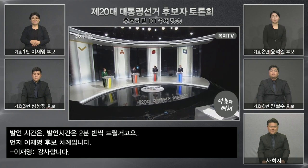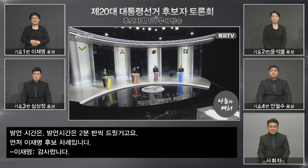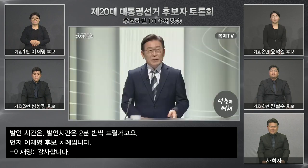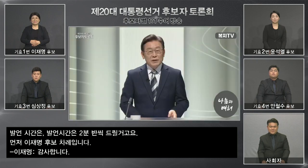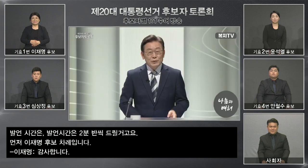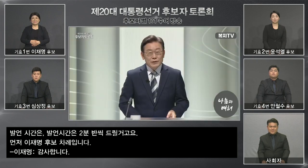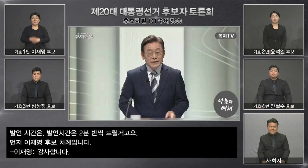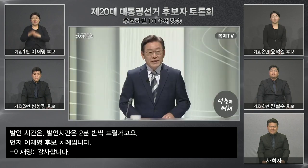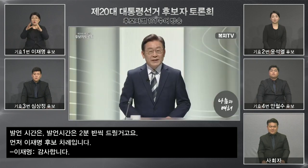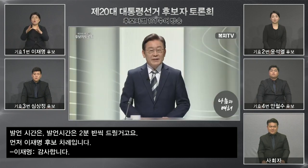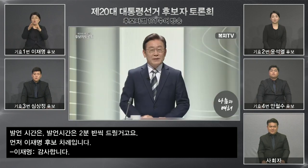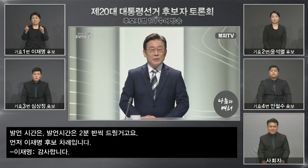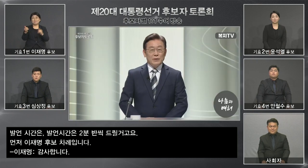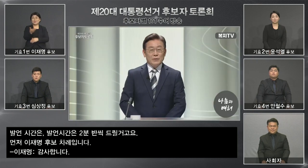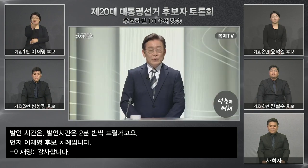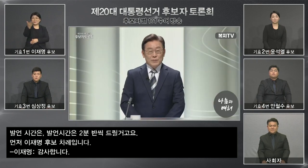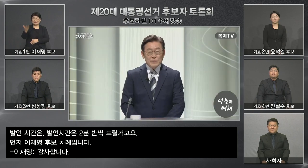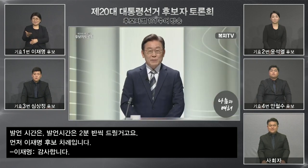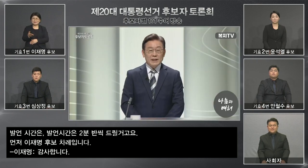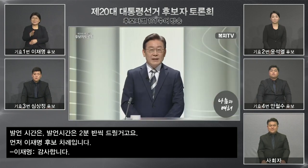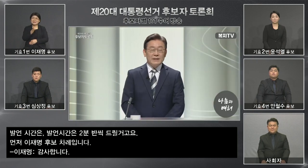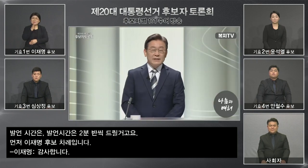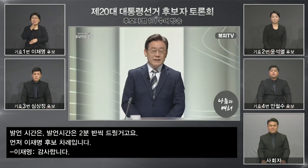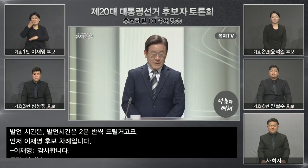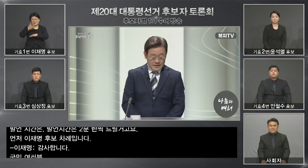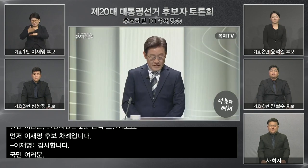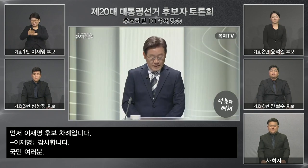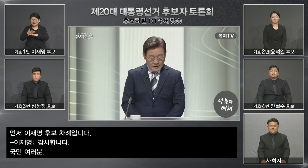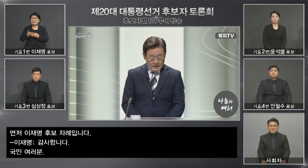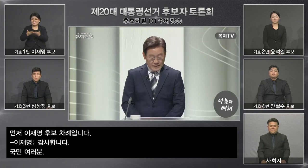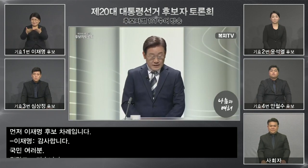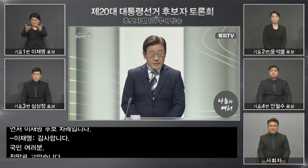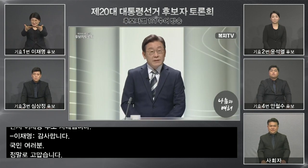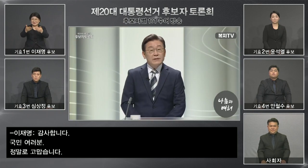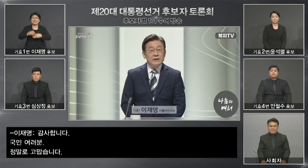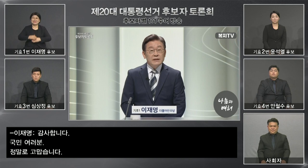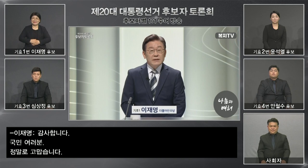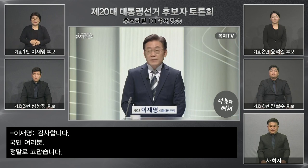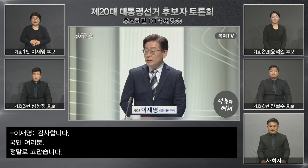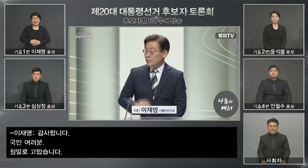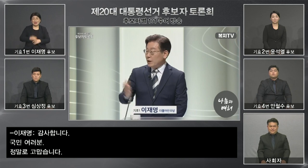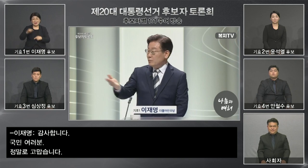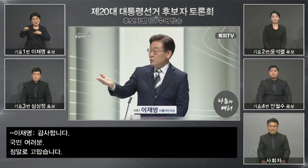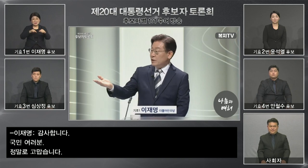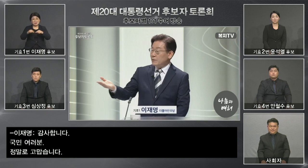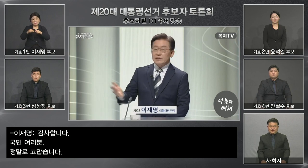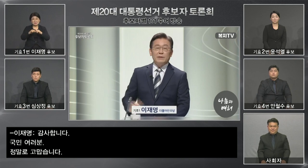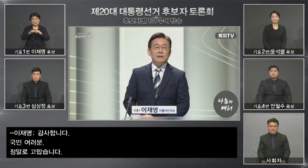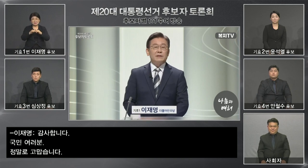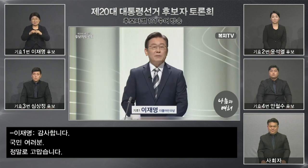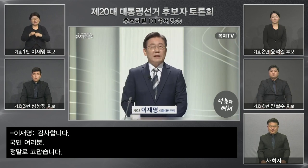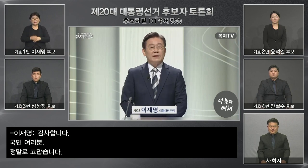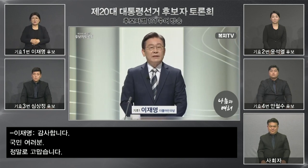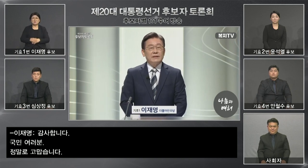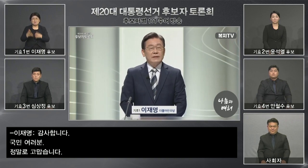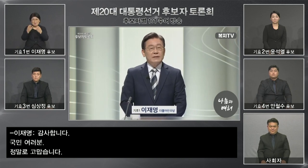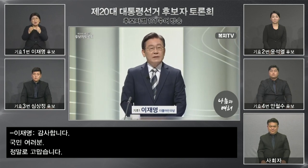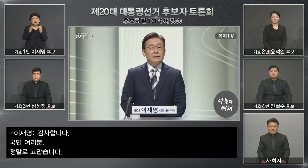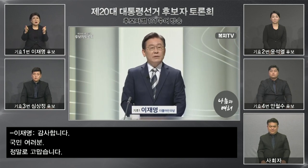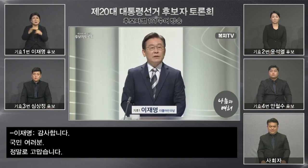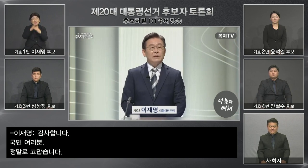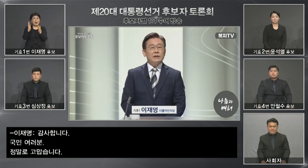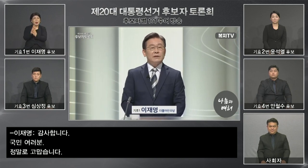국민 여러분 정말로 고맙습니다. 정치, 지금 많은 분들이 말씀하셨지만